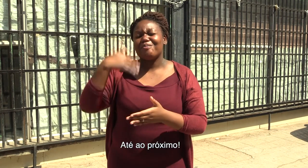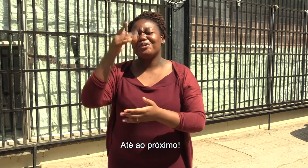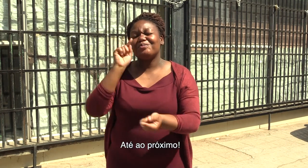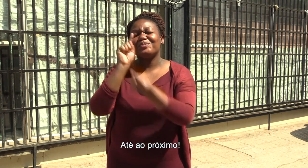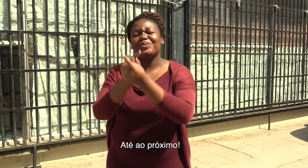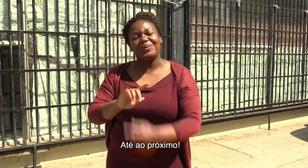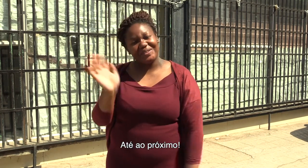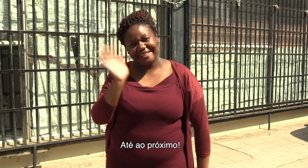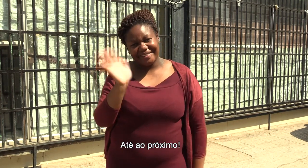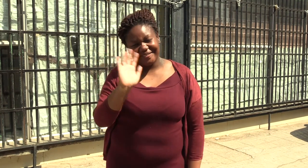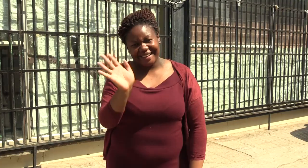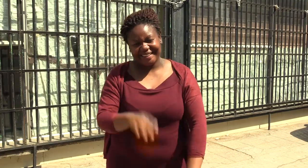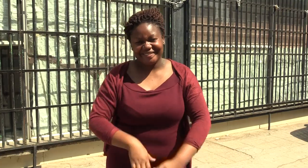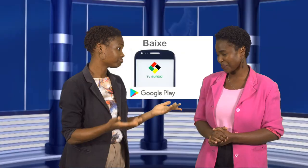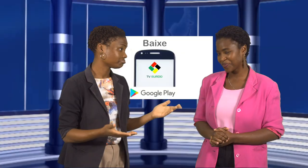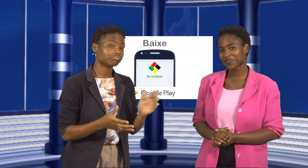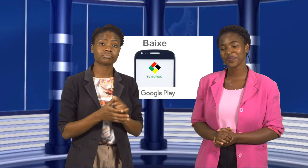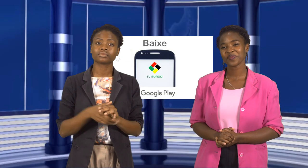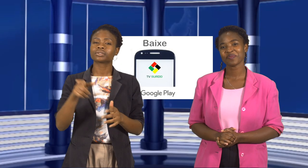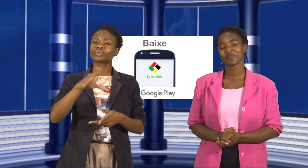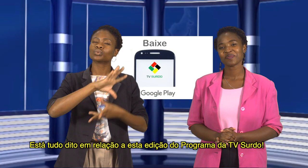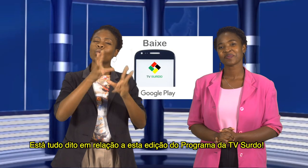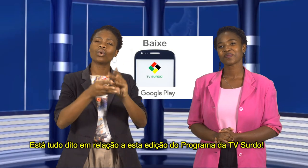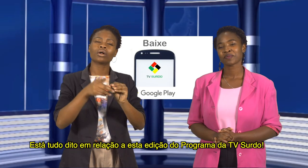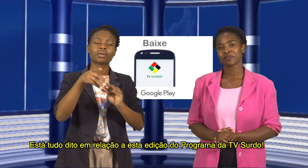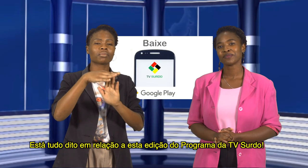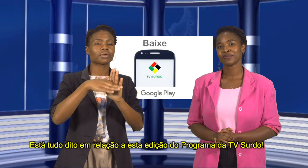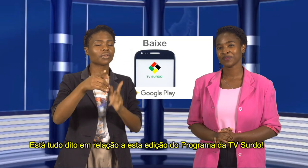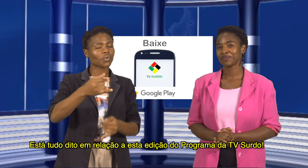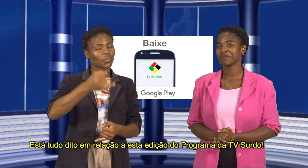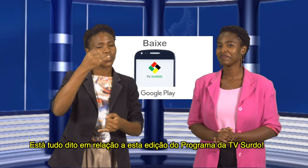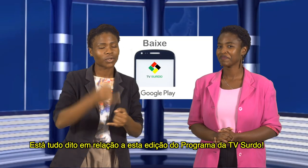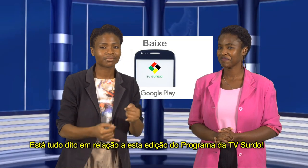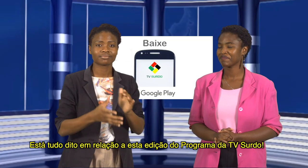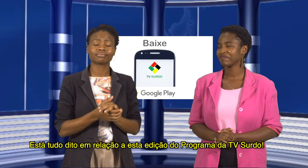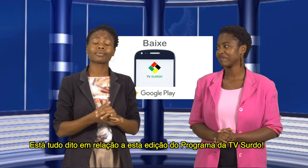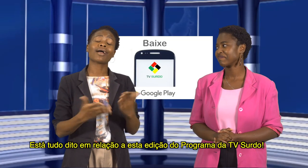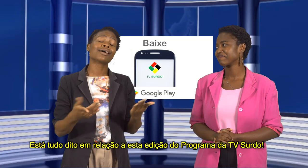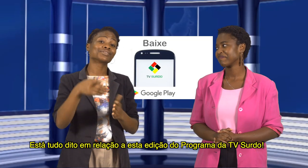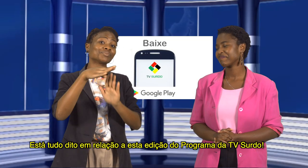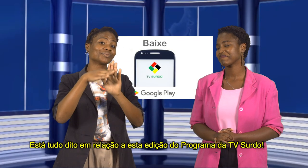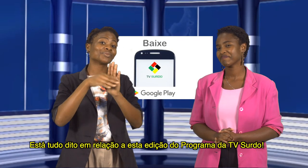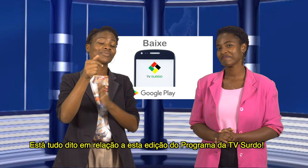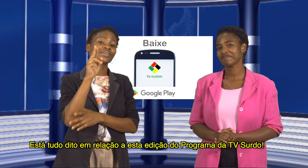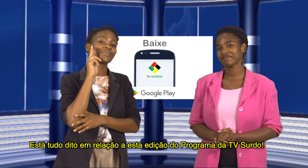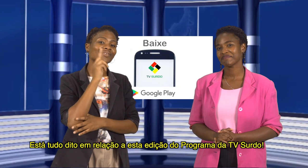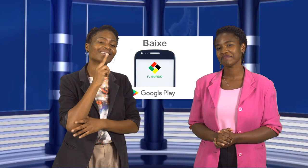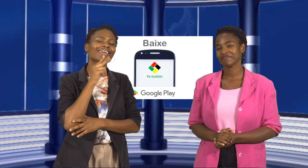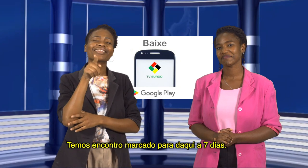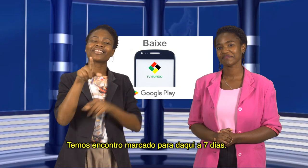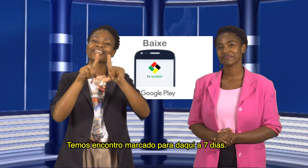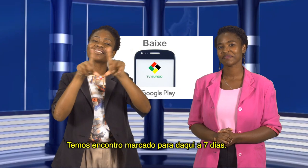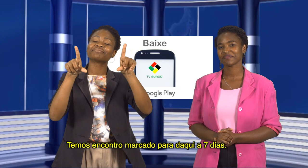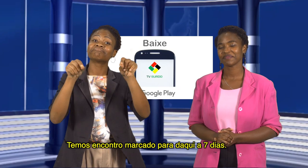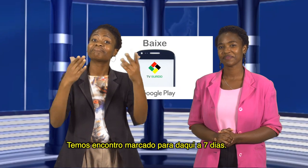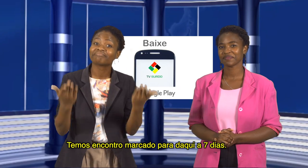Até ao próximo programa Está tudo dito Em relação A esta edição Do programa Da TV Surdo